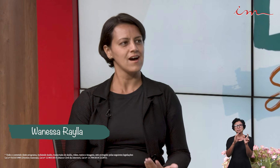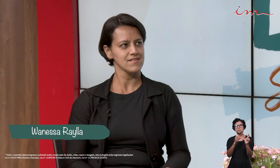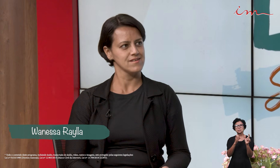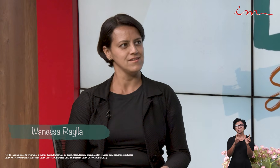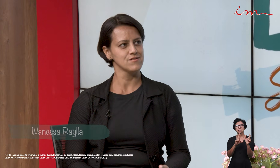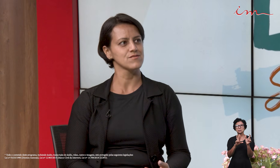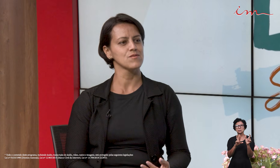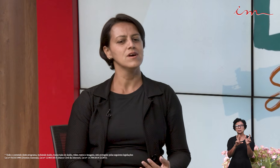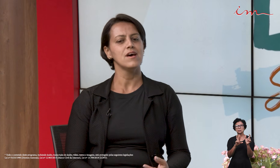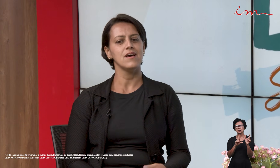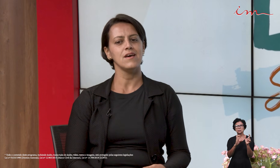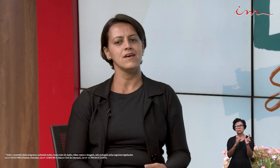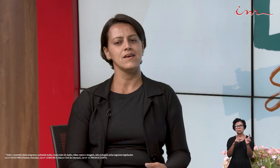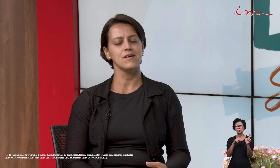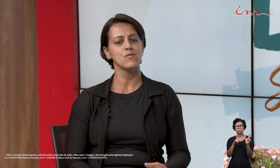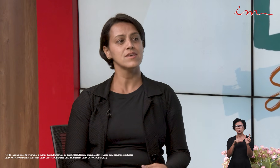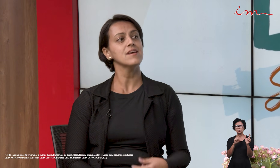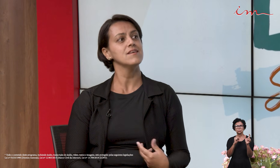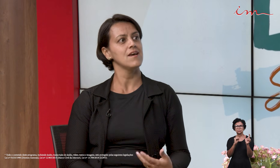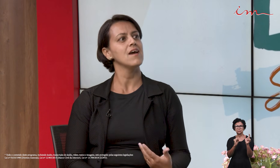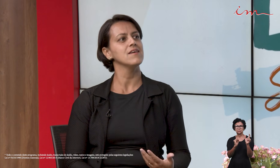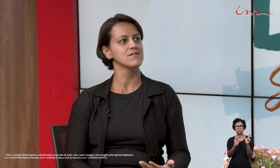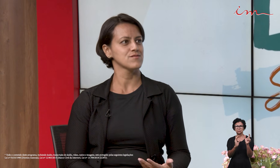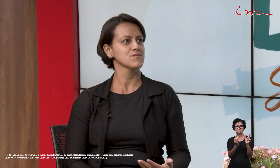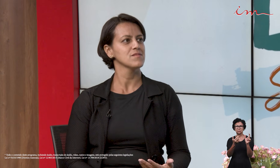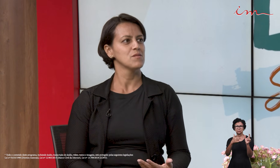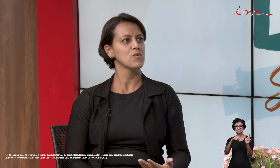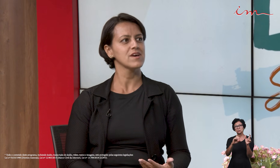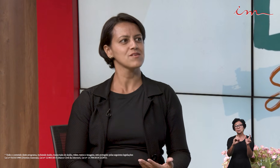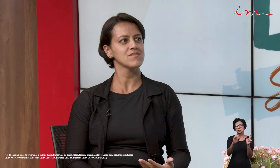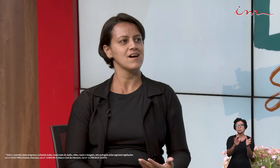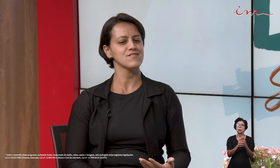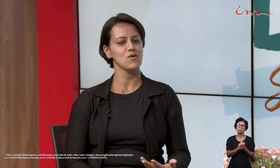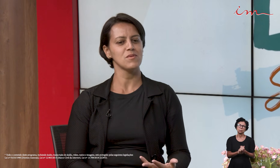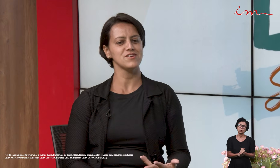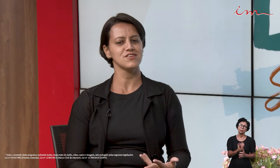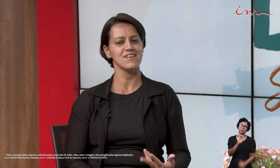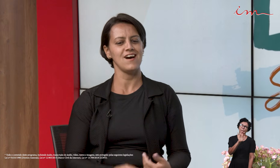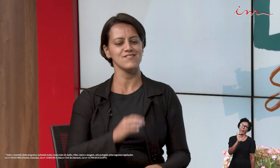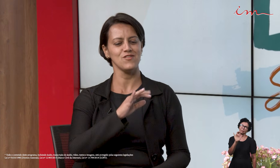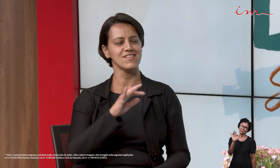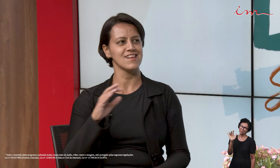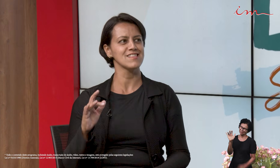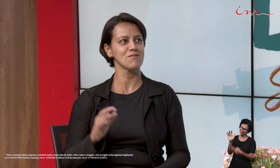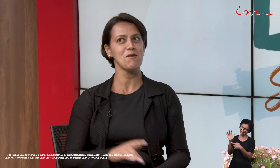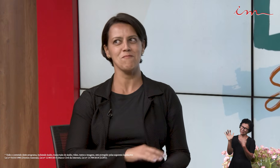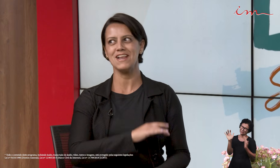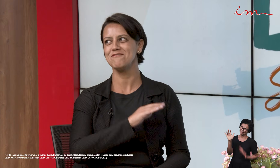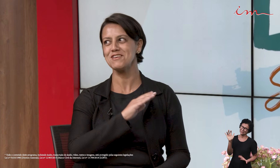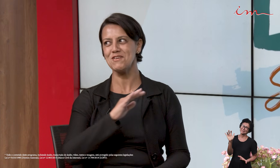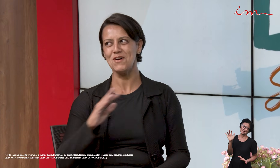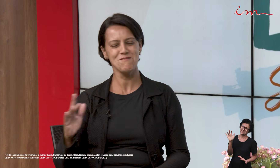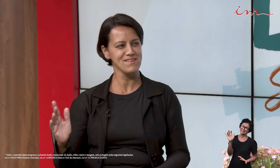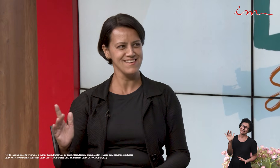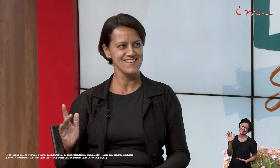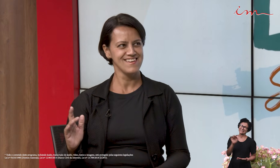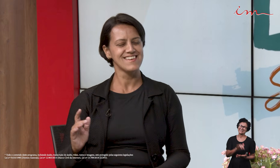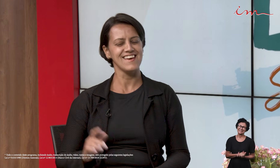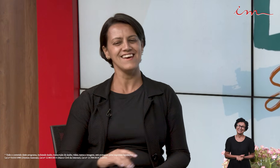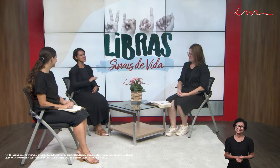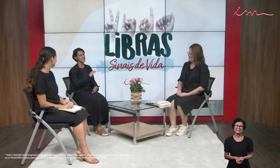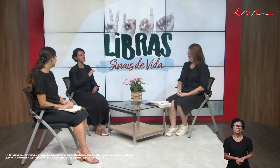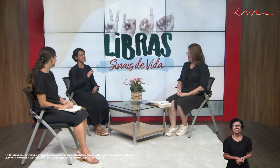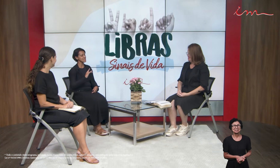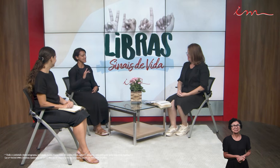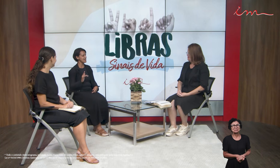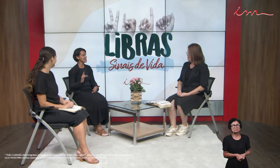se trata isso, o que é isso, porque não dá só para a gente ir lá soletrar, até porque é uma palavra enorme,